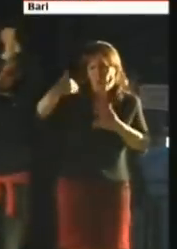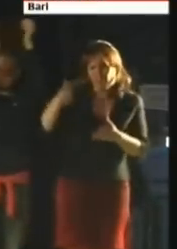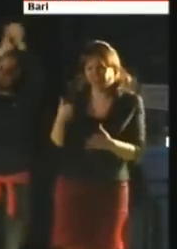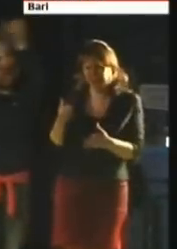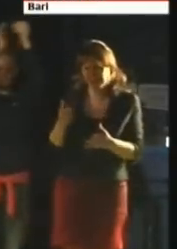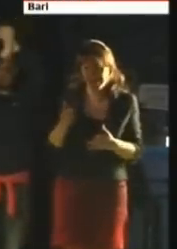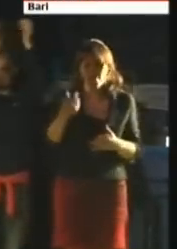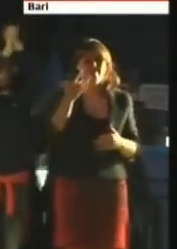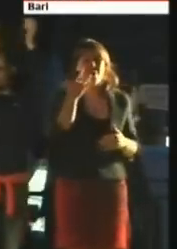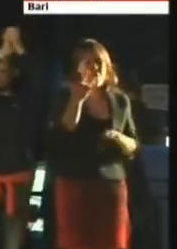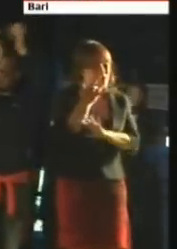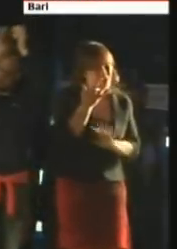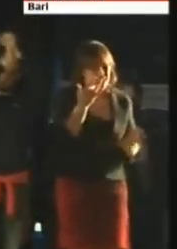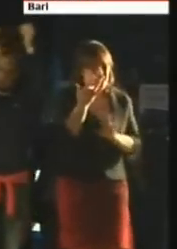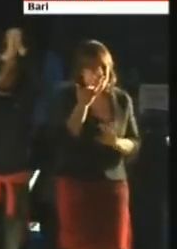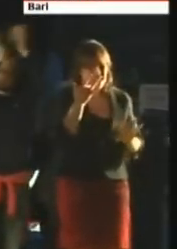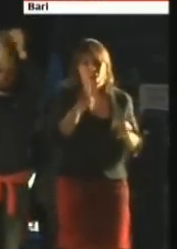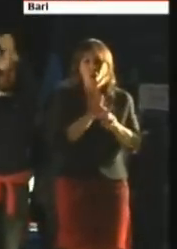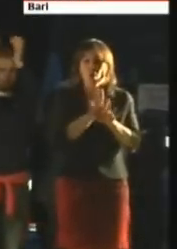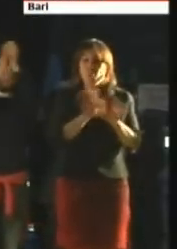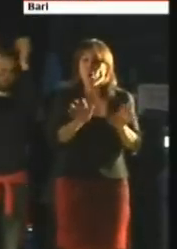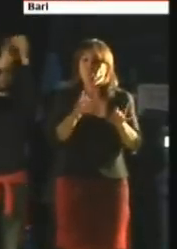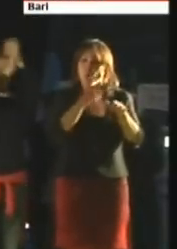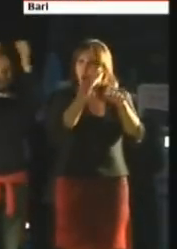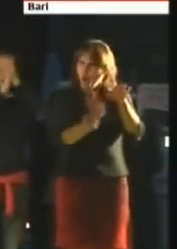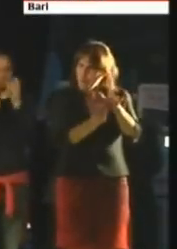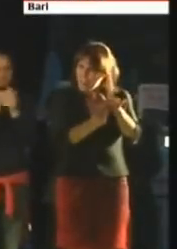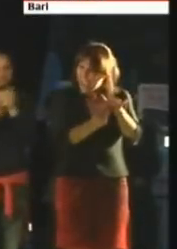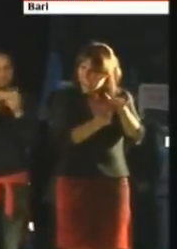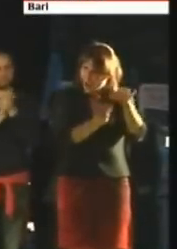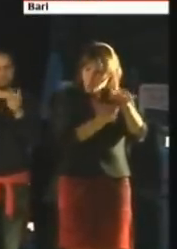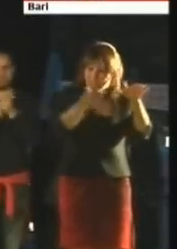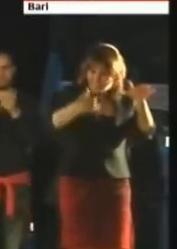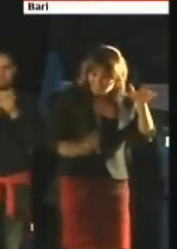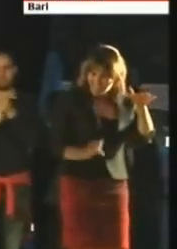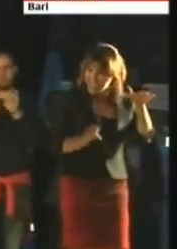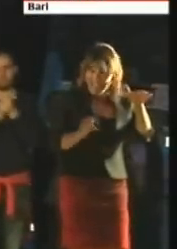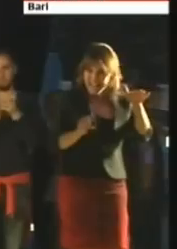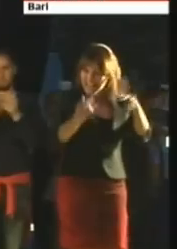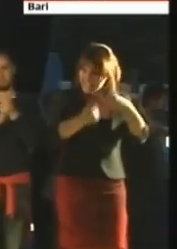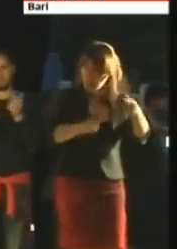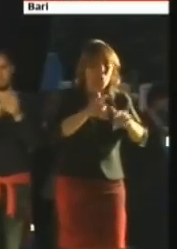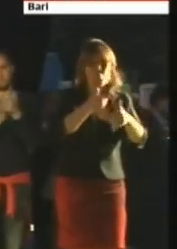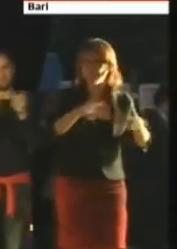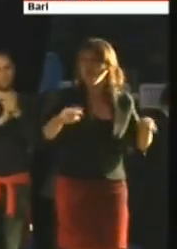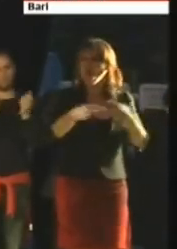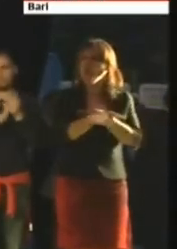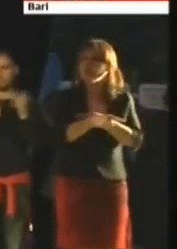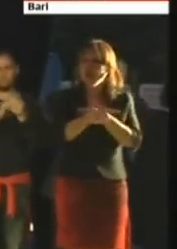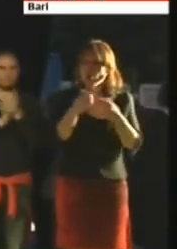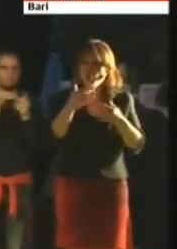Questi figli, non ci sono più i figli degli operai, ci sono i figli dei massoni.